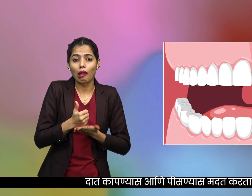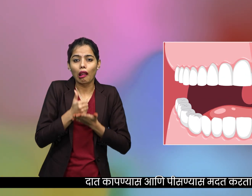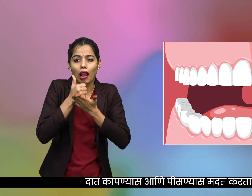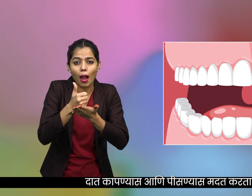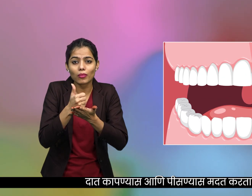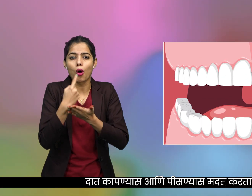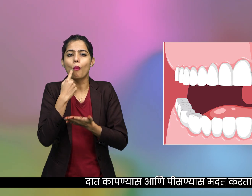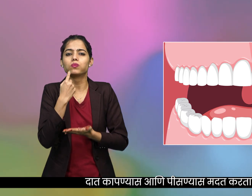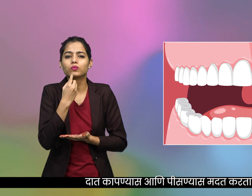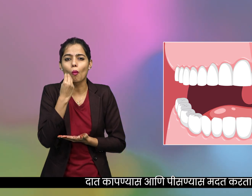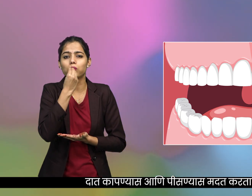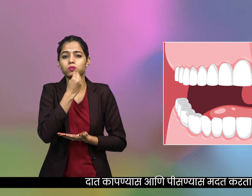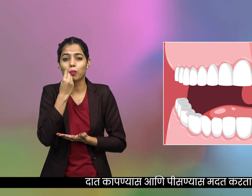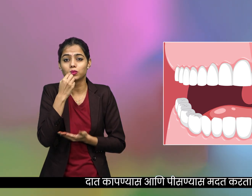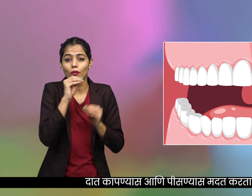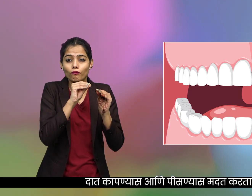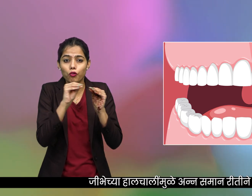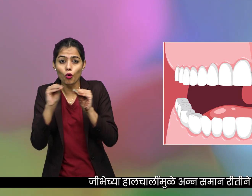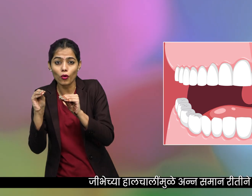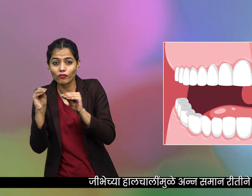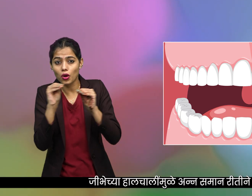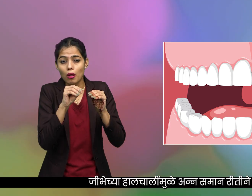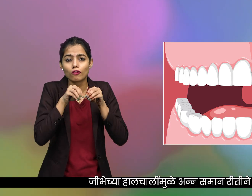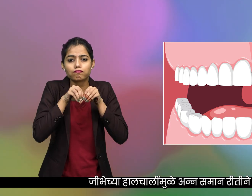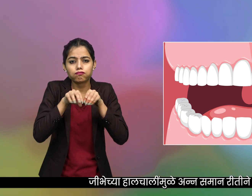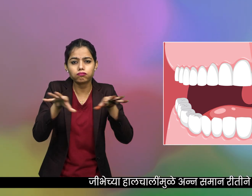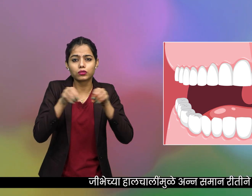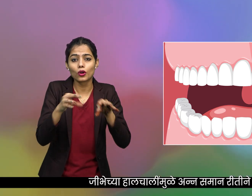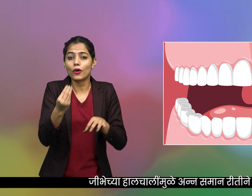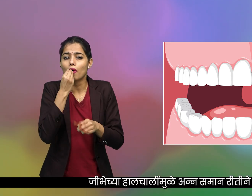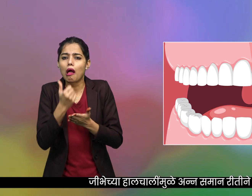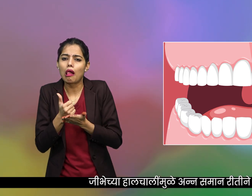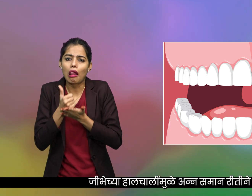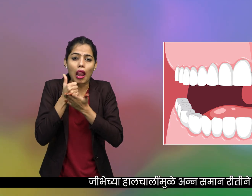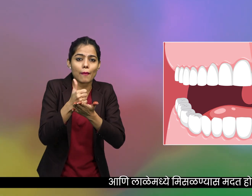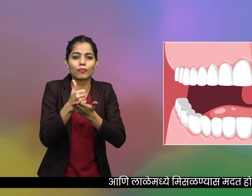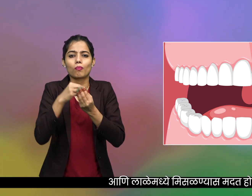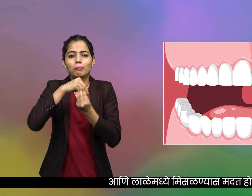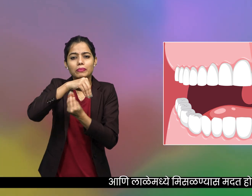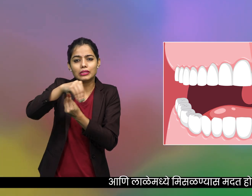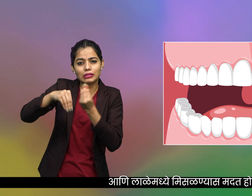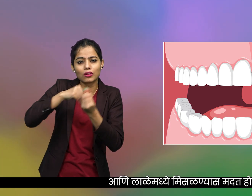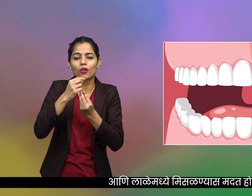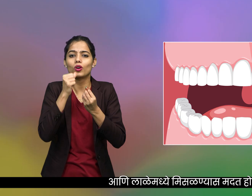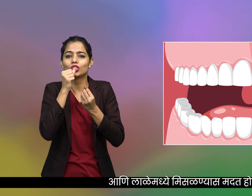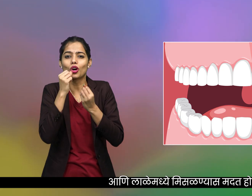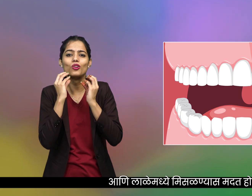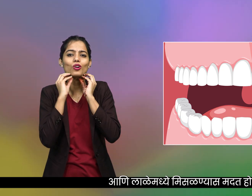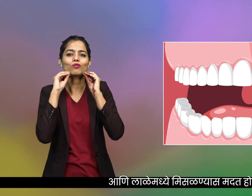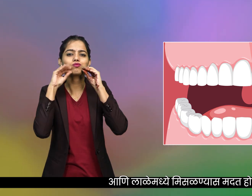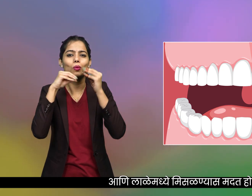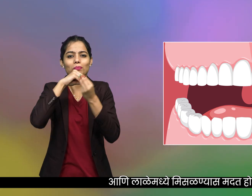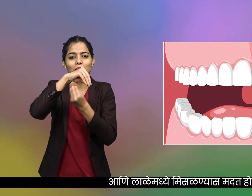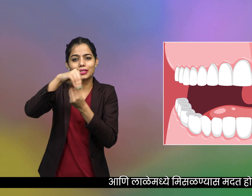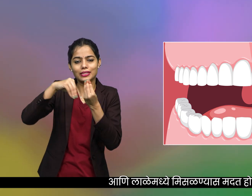दात कापण्यास आणि पिसण्यास मदत करतात आणि जिभेच्या हालचालींमुळे अन्न समान रीतीने पसरते आणि लाळेमध्ये मिसळण्यास मदत होते.